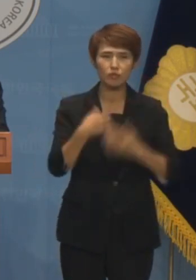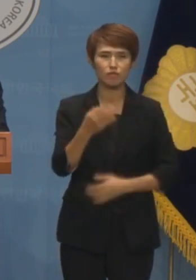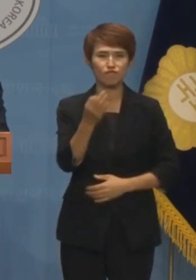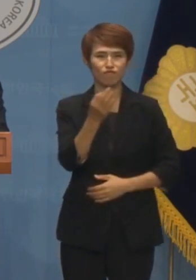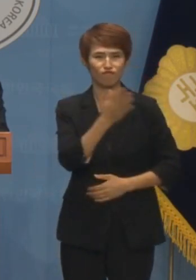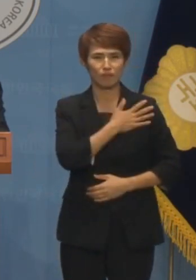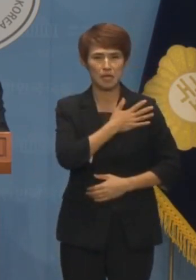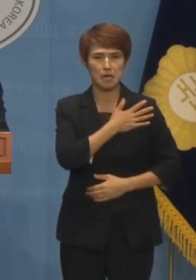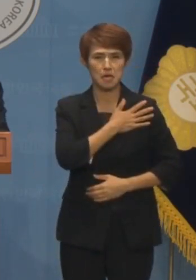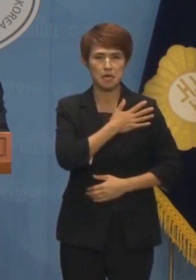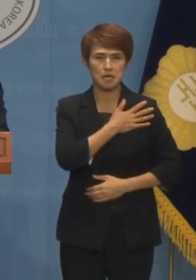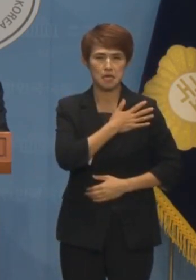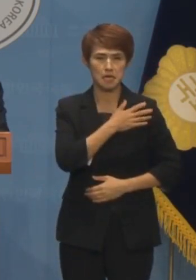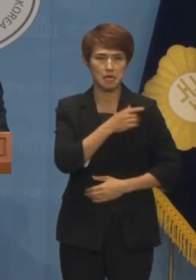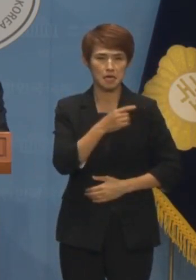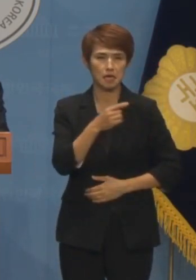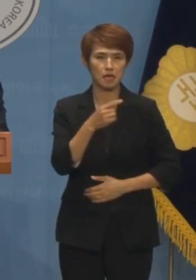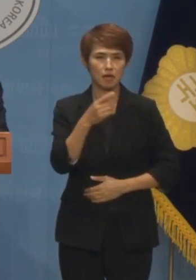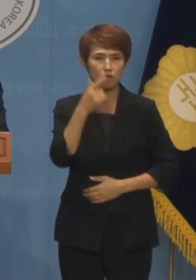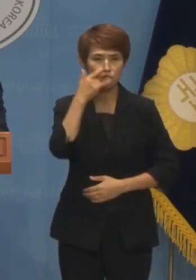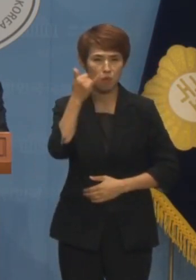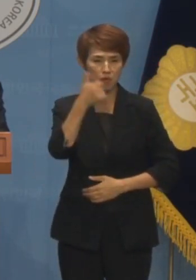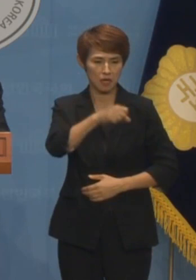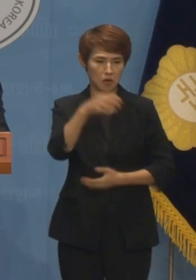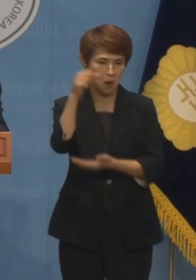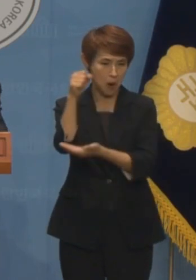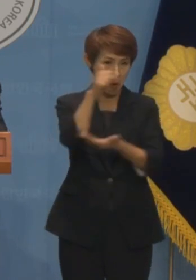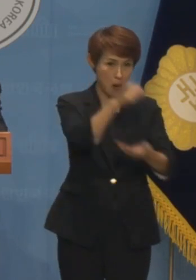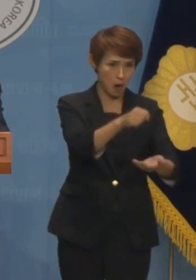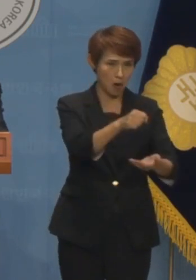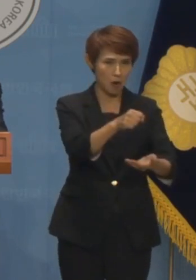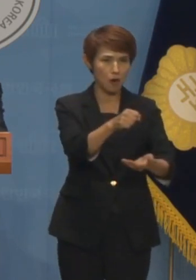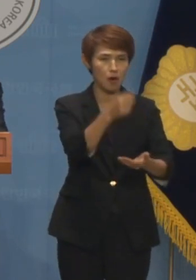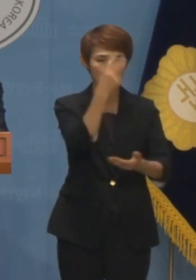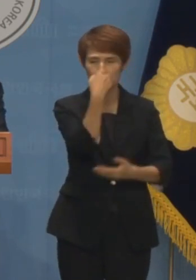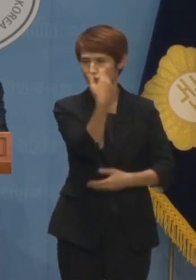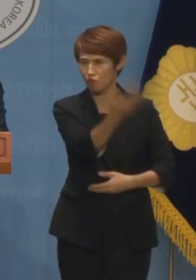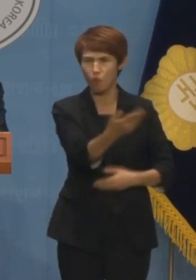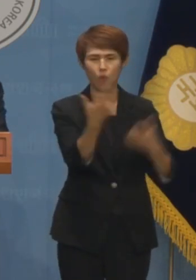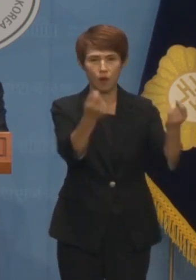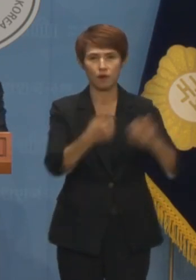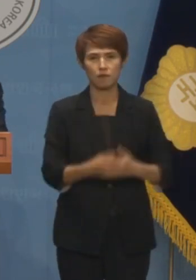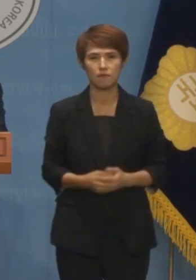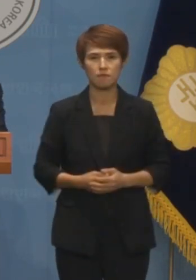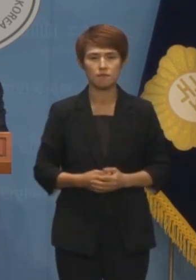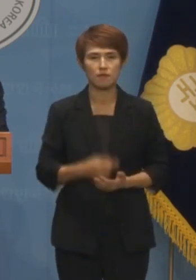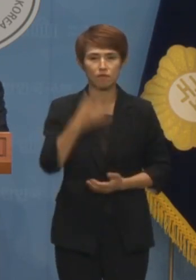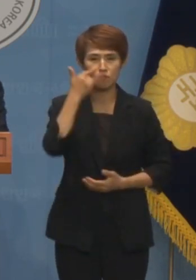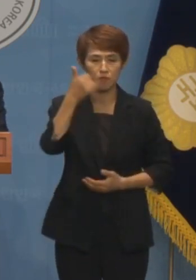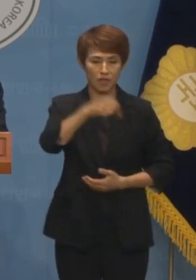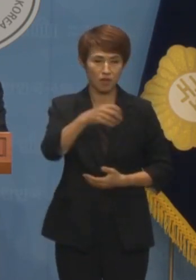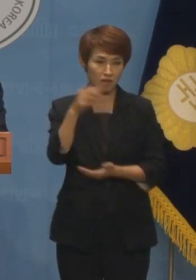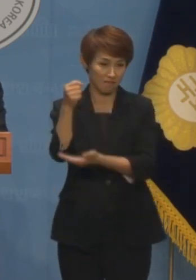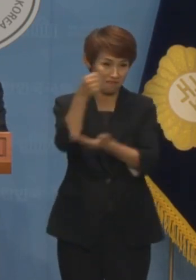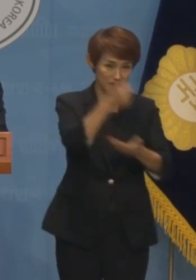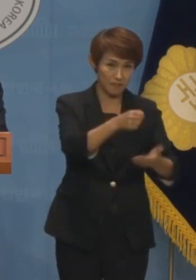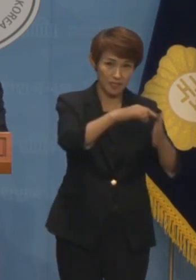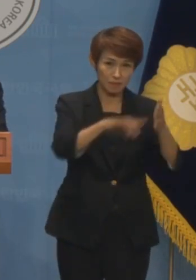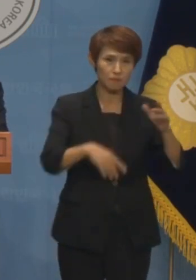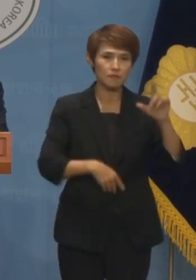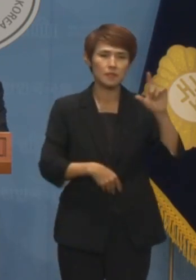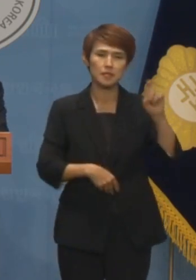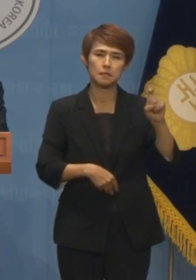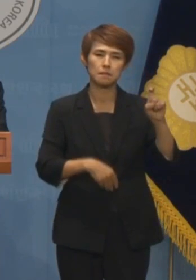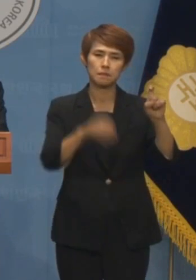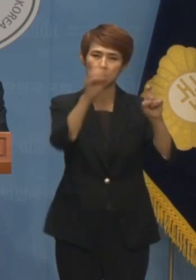대물림을 대놓고 용인하겠다는 안을 내놓고 있습니다. 이번 세법 개정안에서 상속세 최고세율을 10%포인트